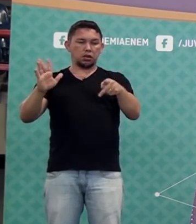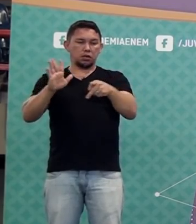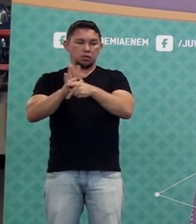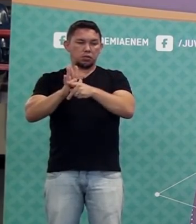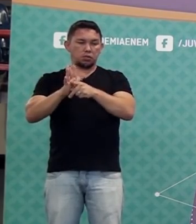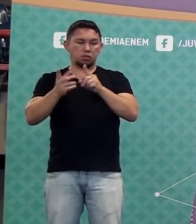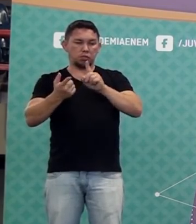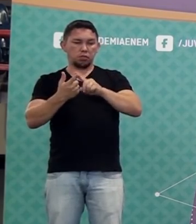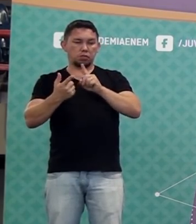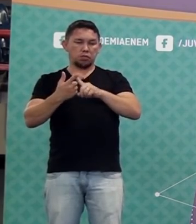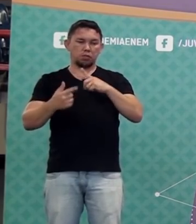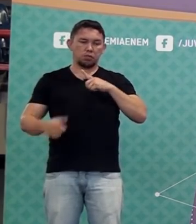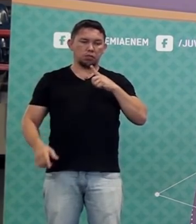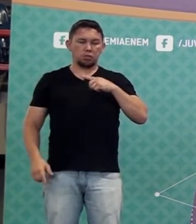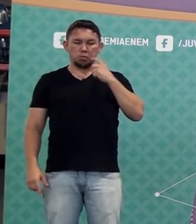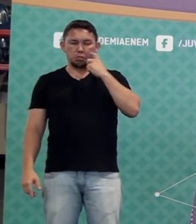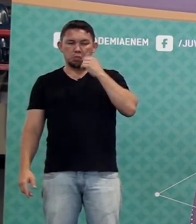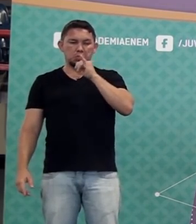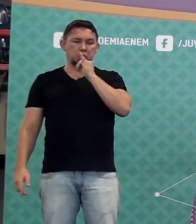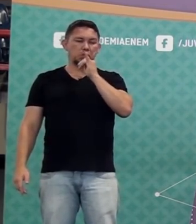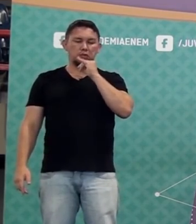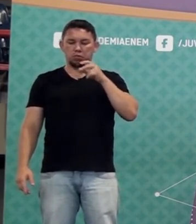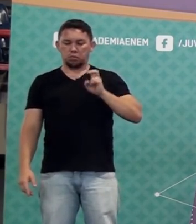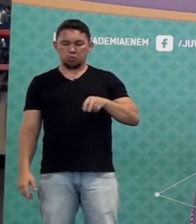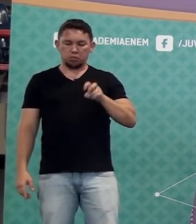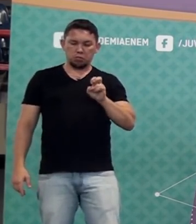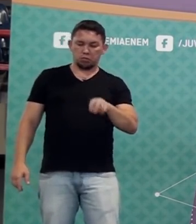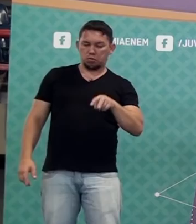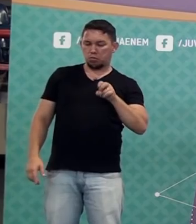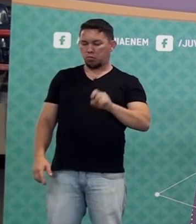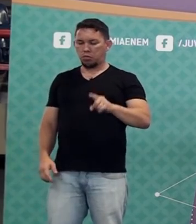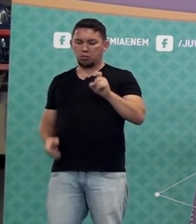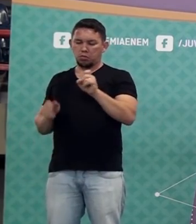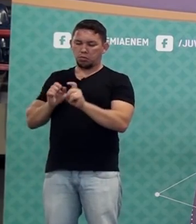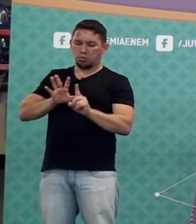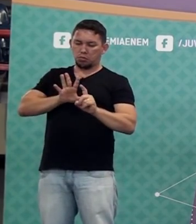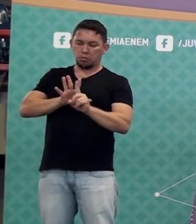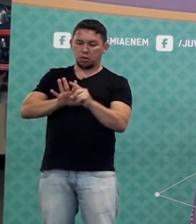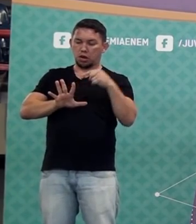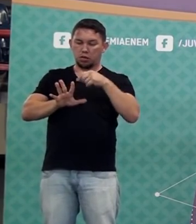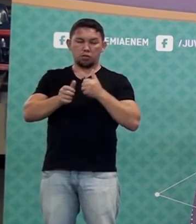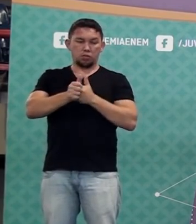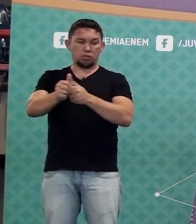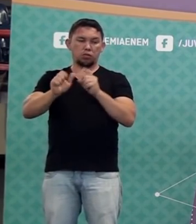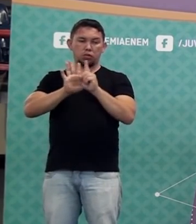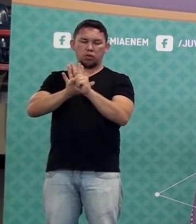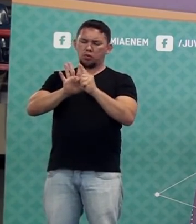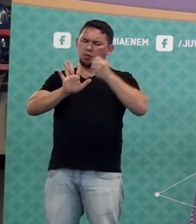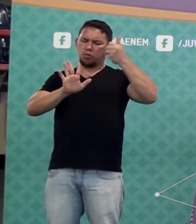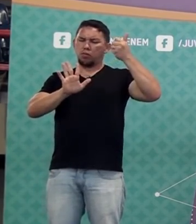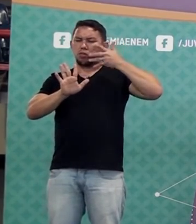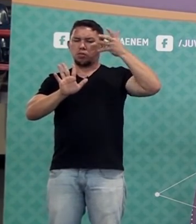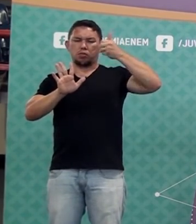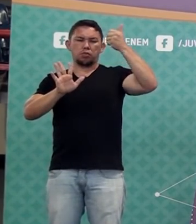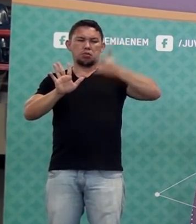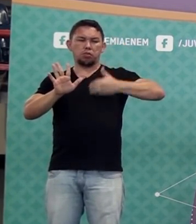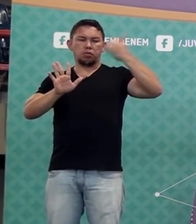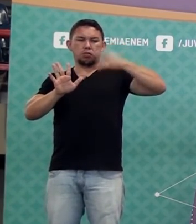paripatético. Ele ia caminhando e os discípulos o acompanhavam, e ele contava histórias através de